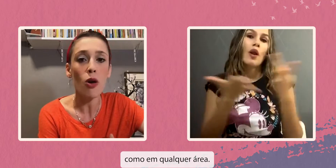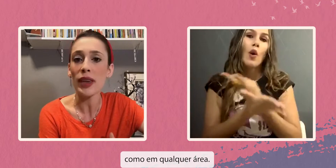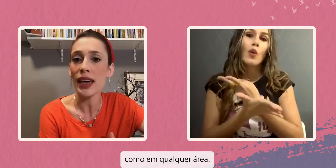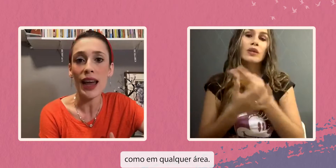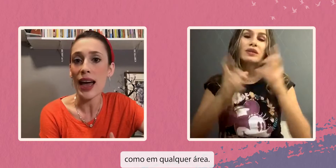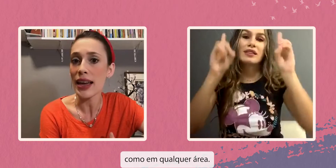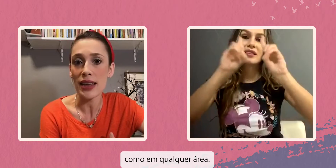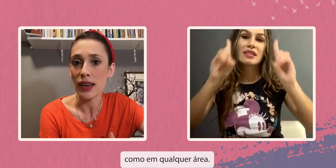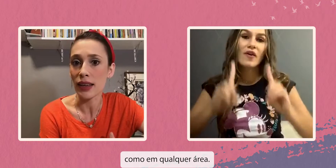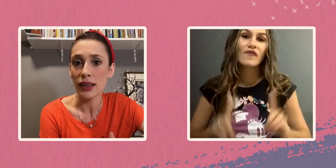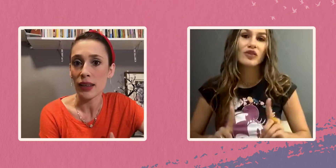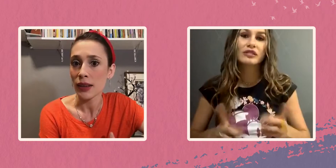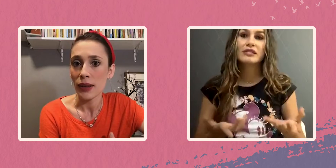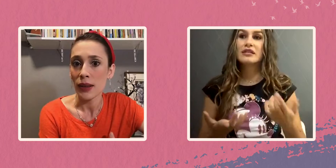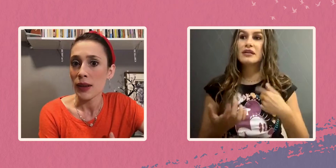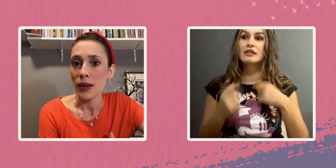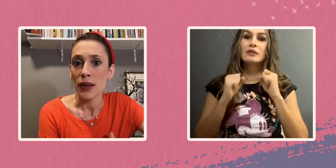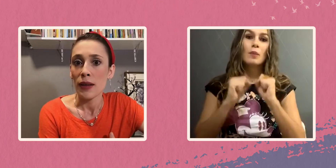como em qualquer área.